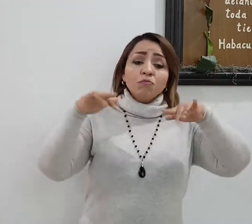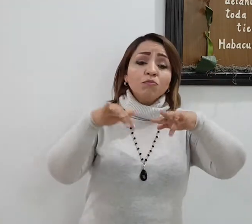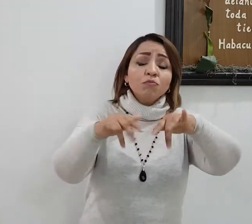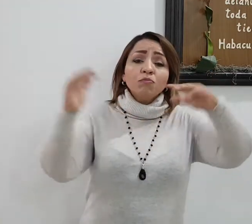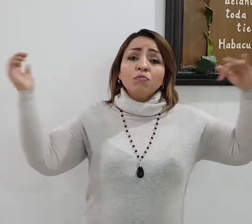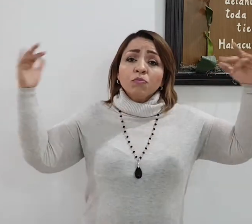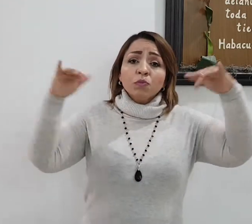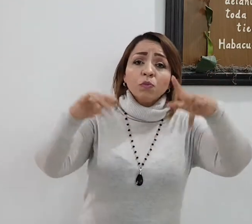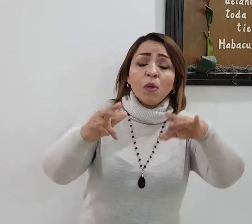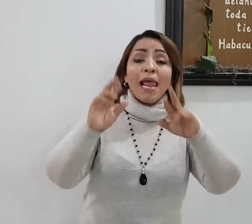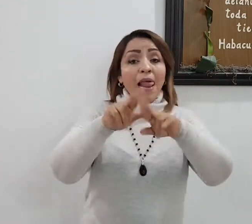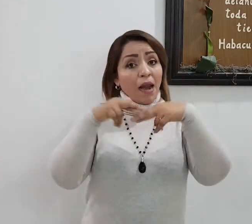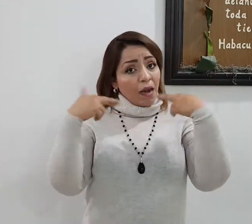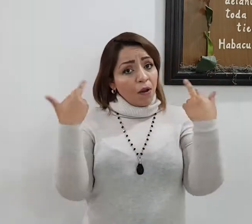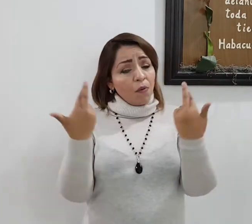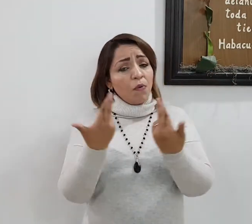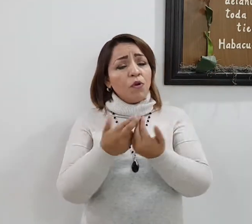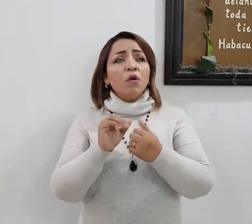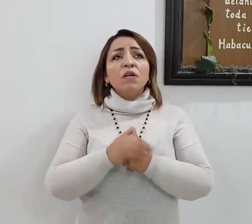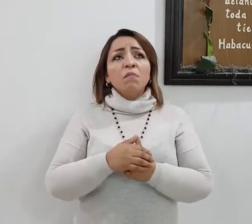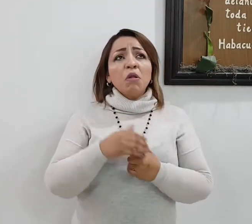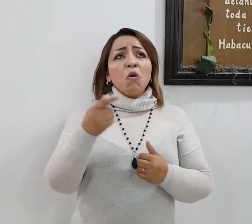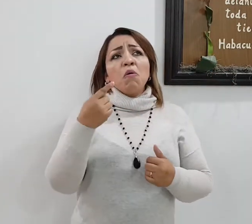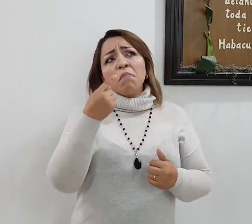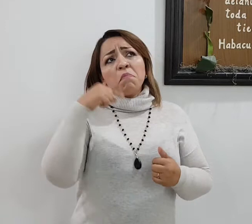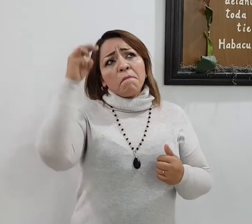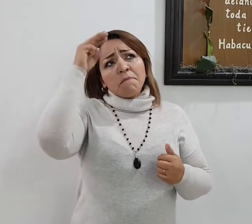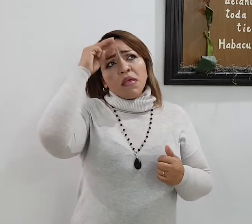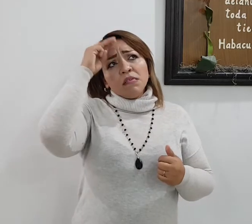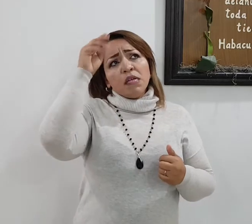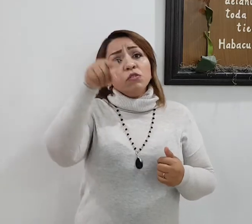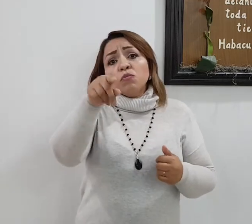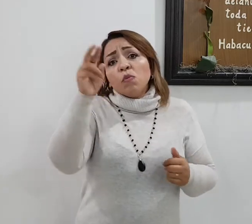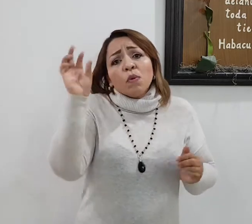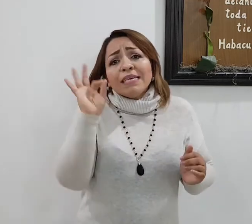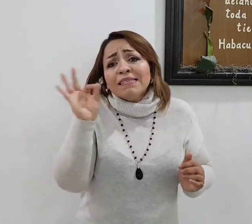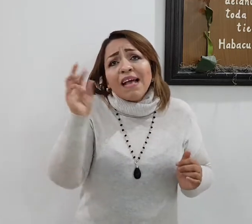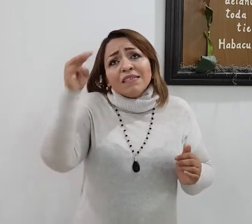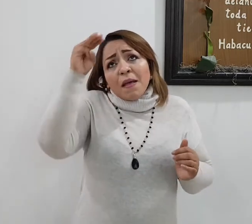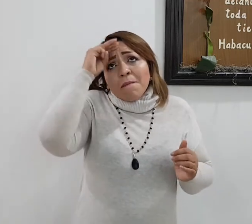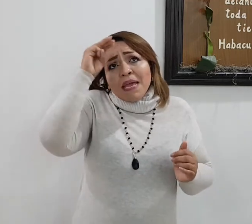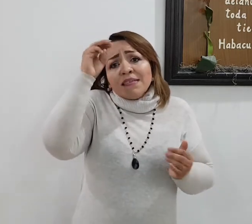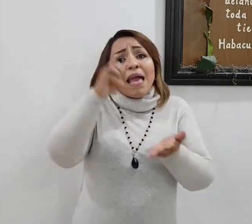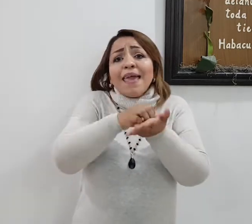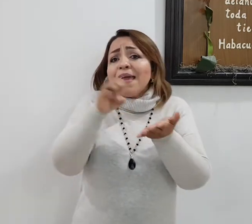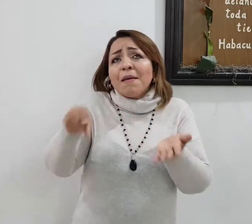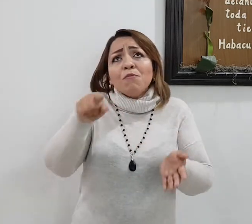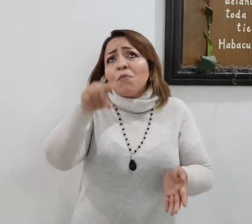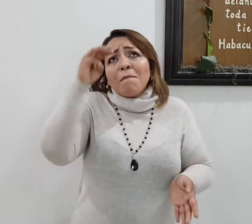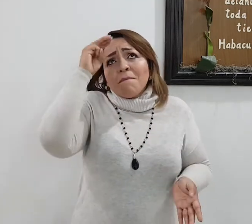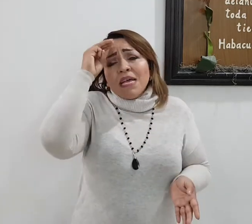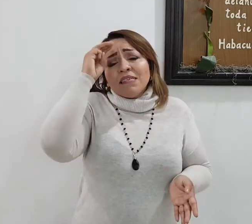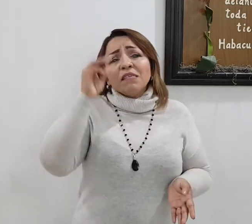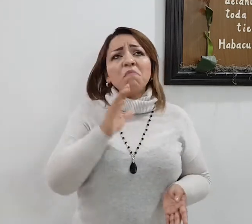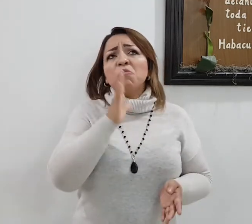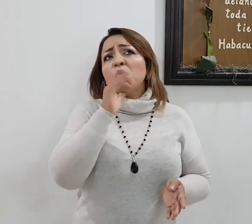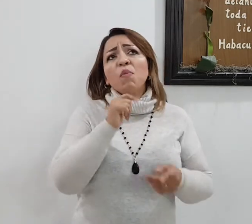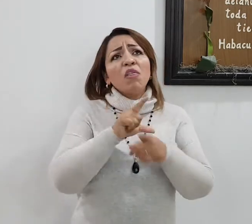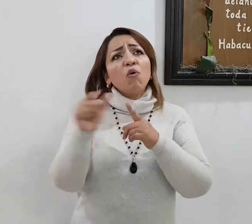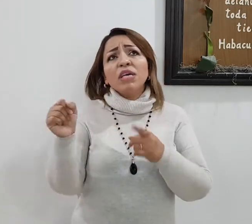la escuela, mi pasatiempo, este año prometí que iba a estar en el gym, tengo que estar ahí, y yo no